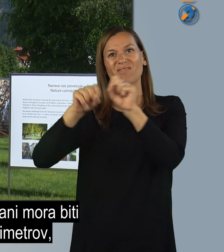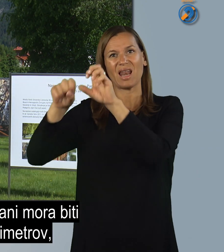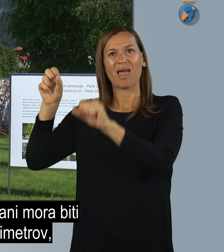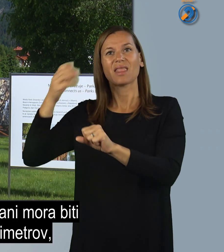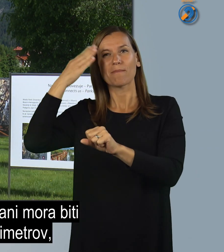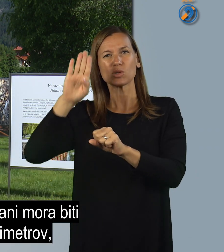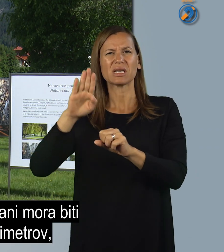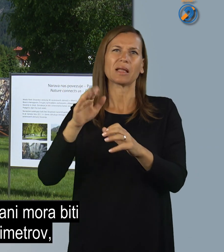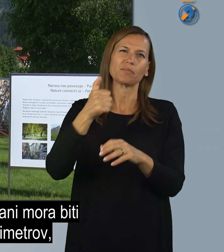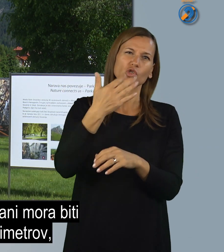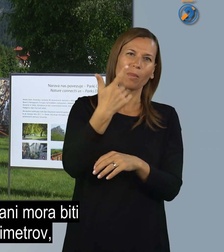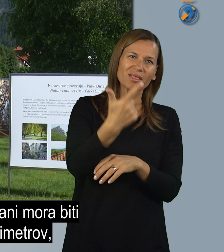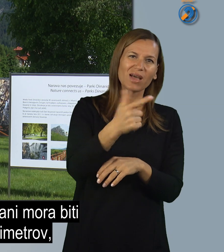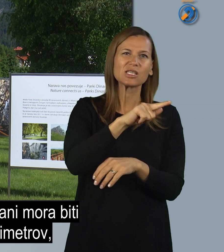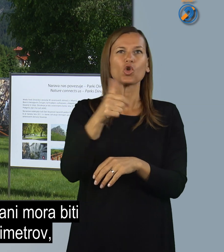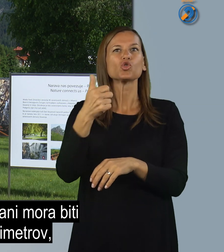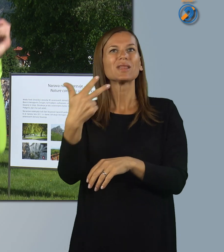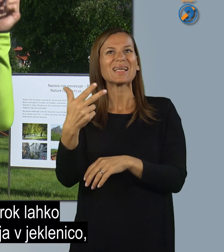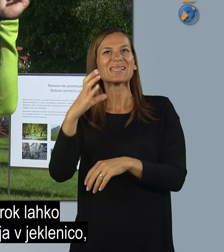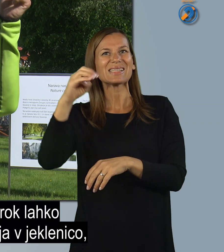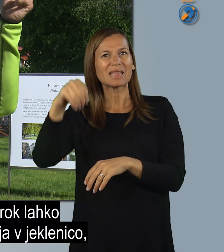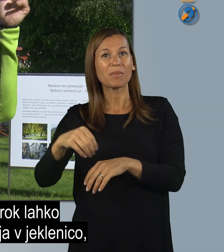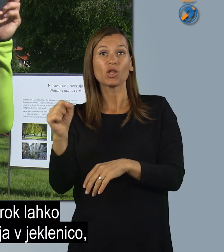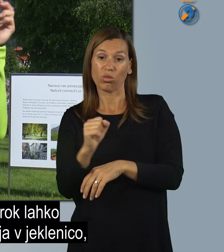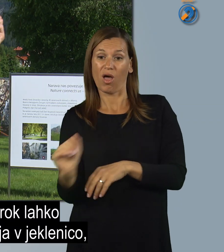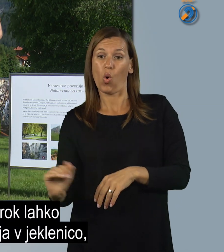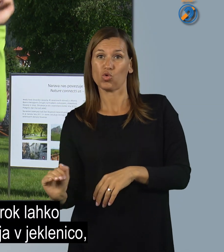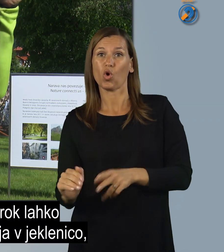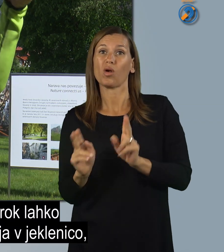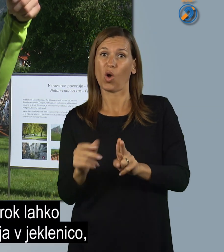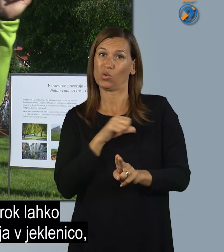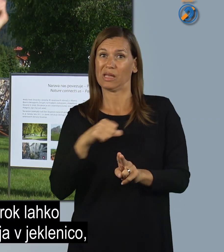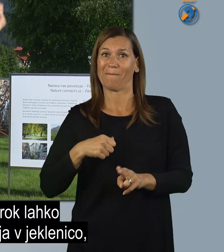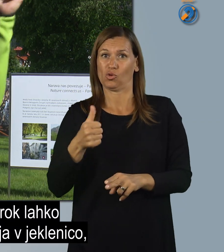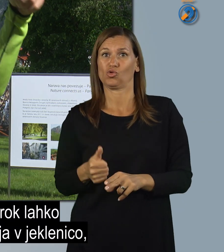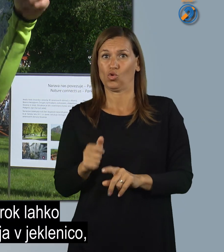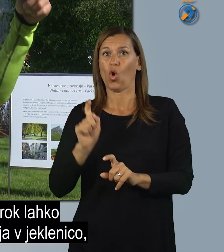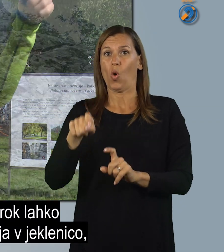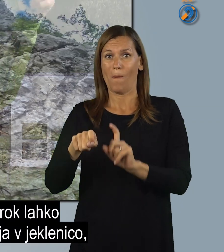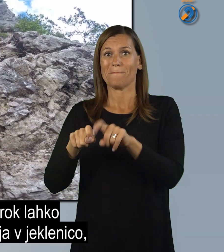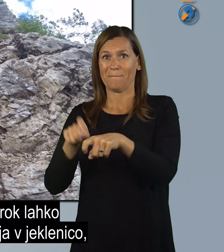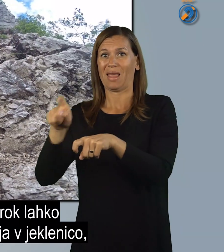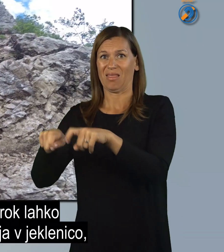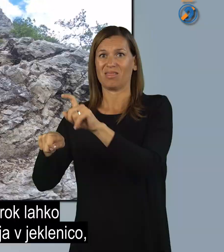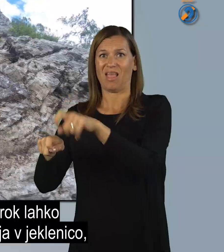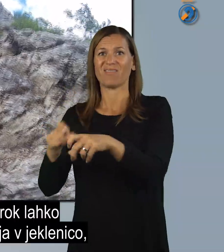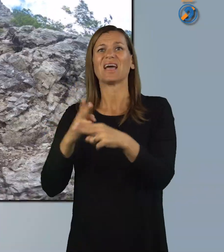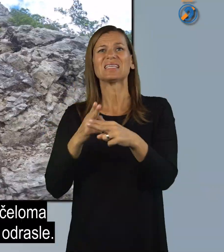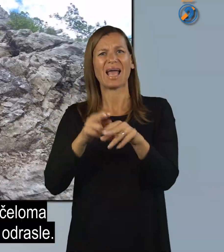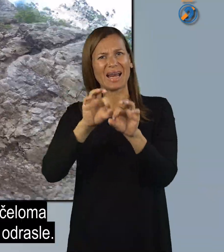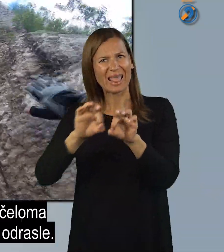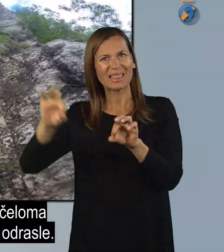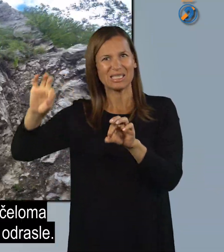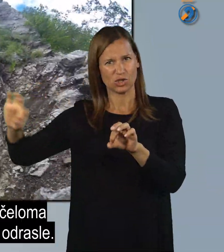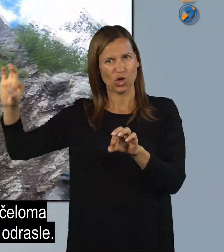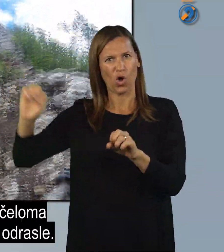od 125 do 130 cm, zato da se otrok lahko potem samostojno vpenja v jeklenico, ker je